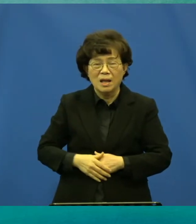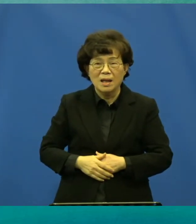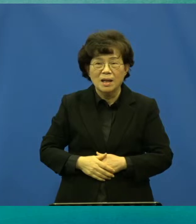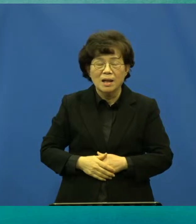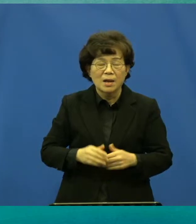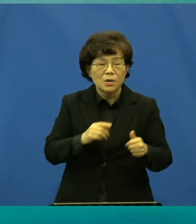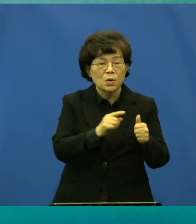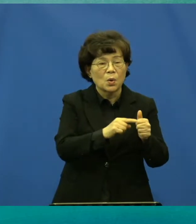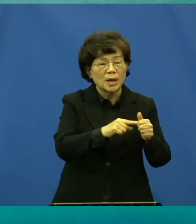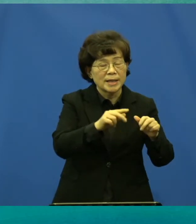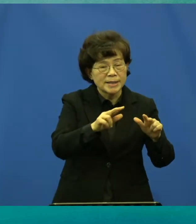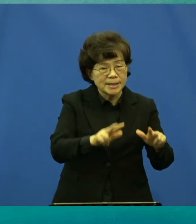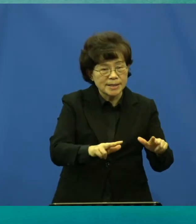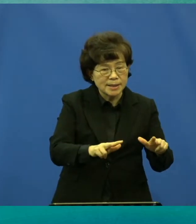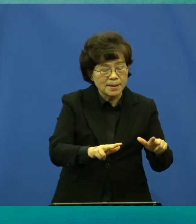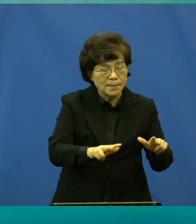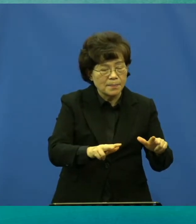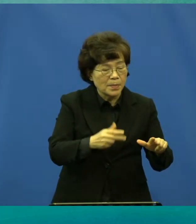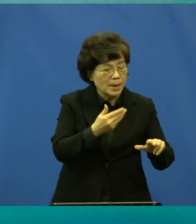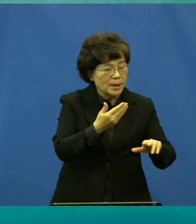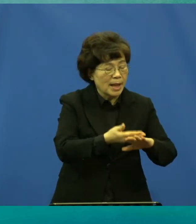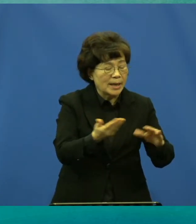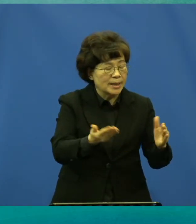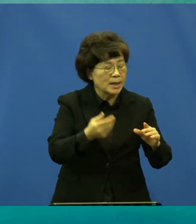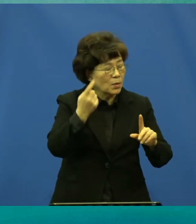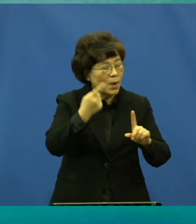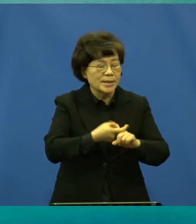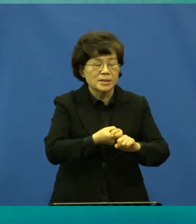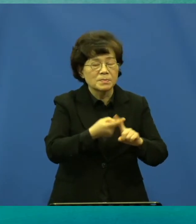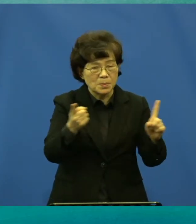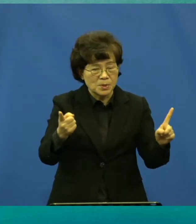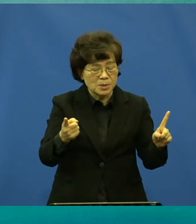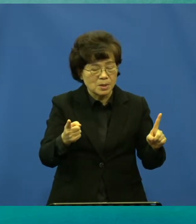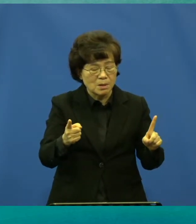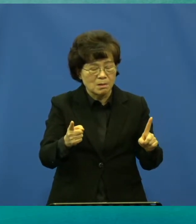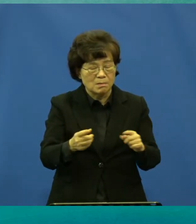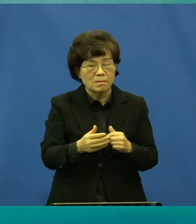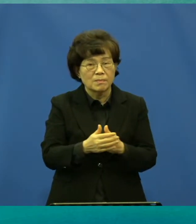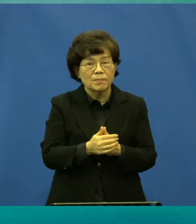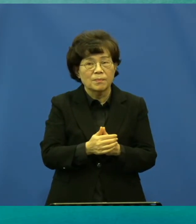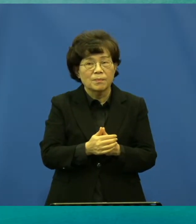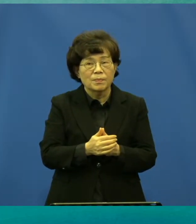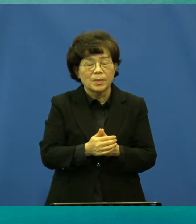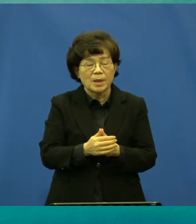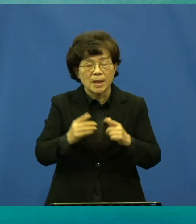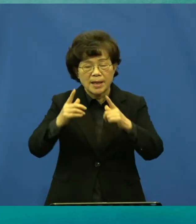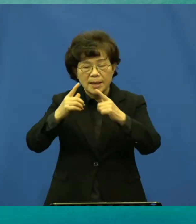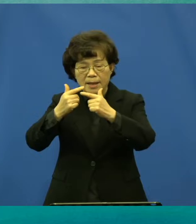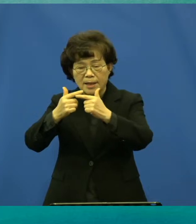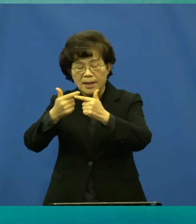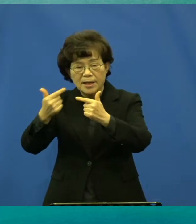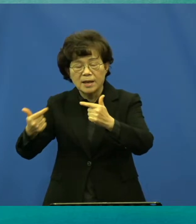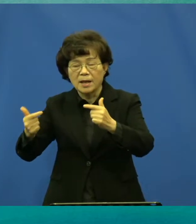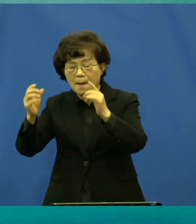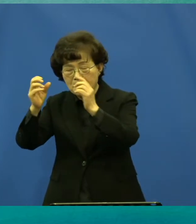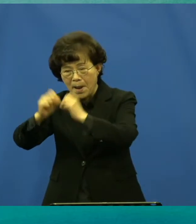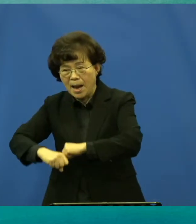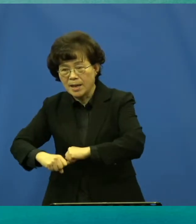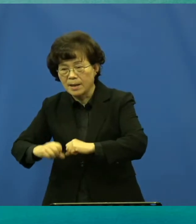요나는 지금 다른 것에 별 관심이 없습니다. 어떤 것도 귀에 들어오지 않습니다. 하나에 꽂혀 있습니다.